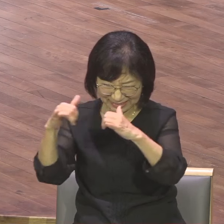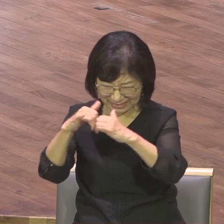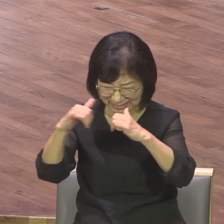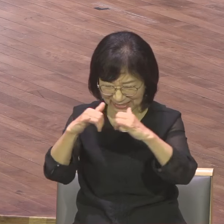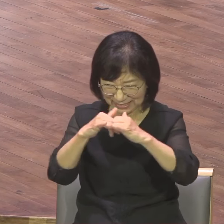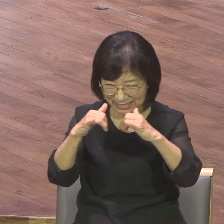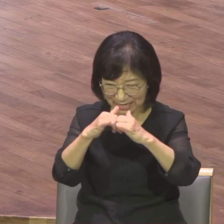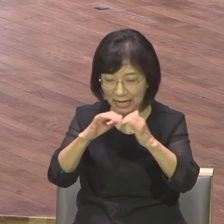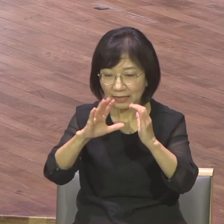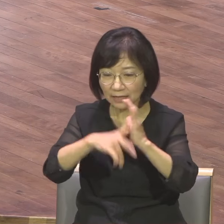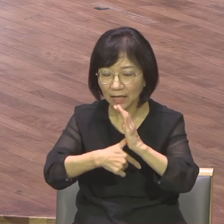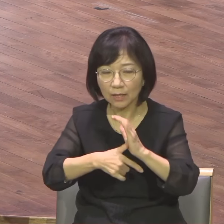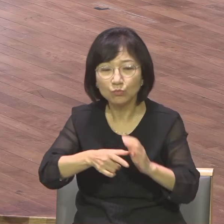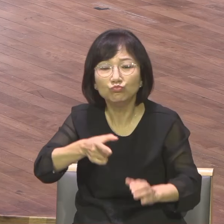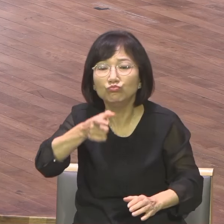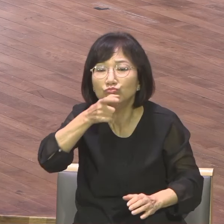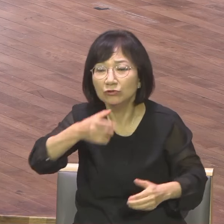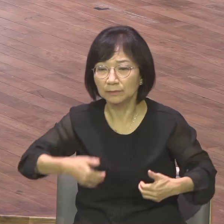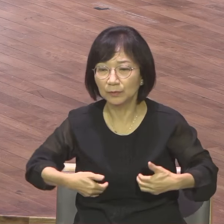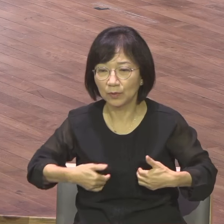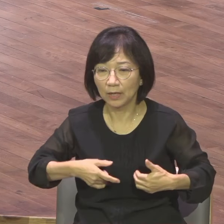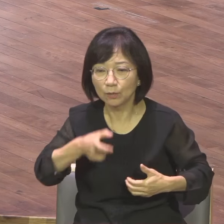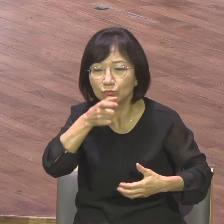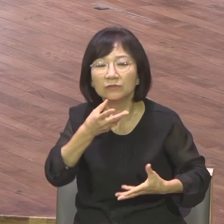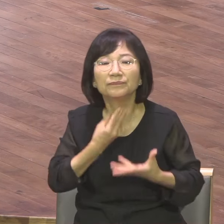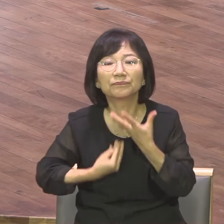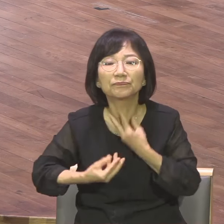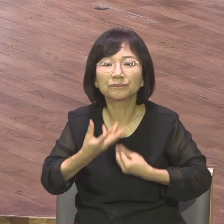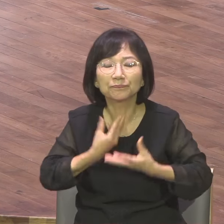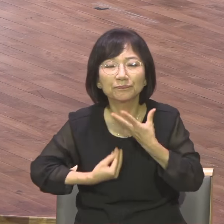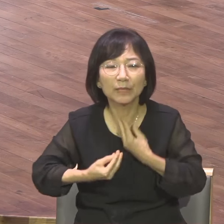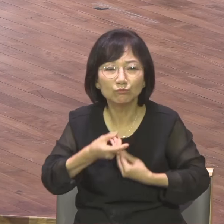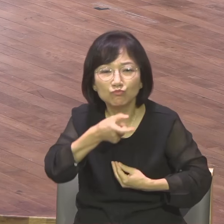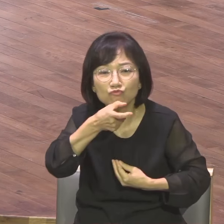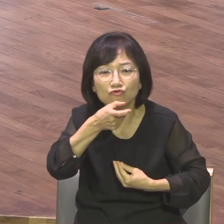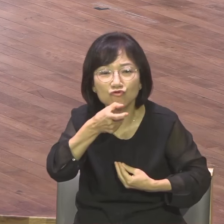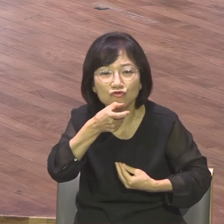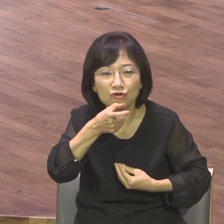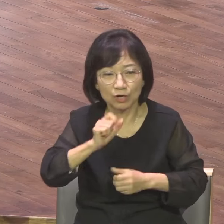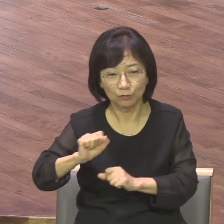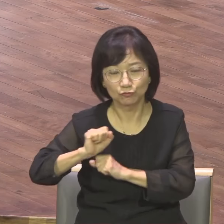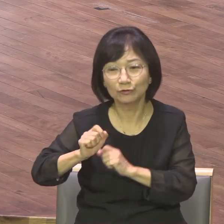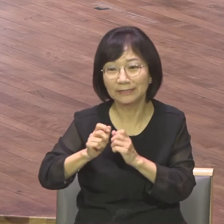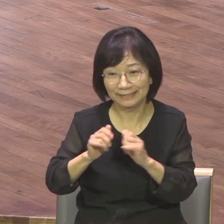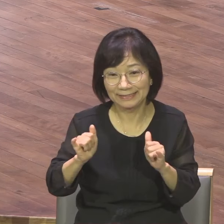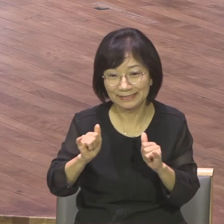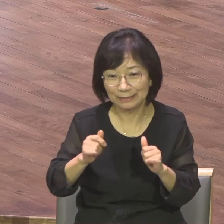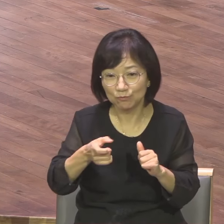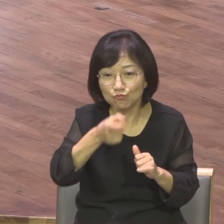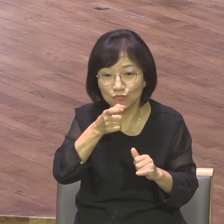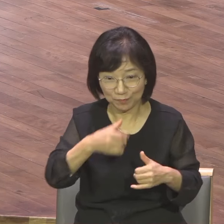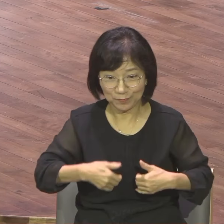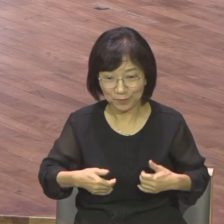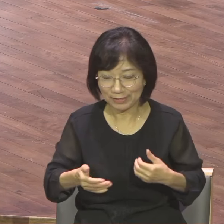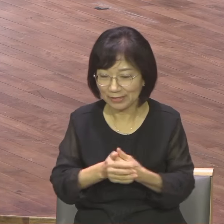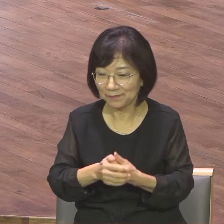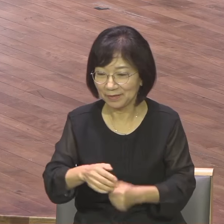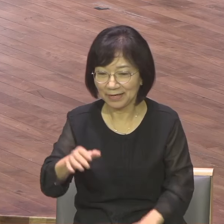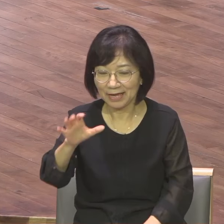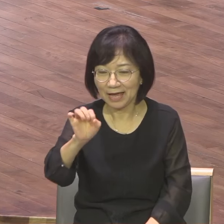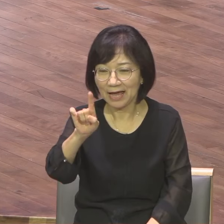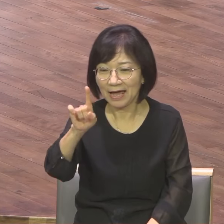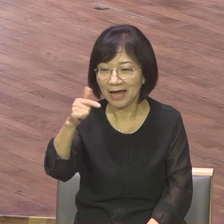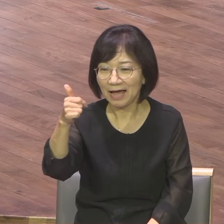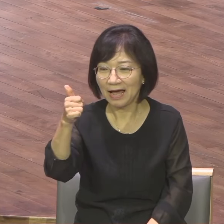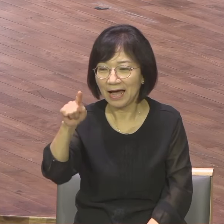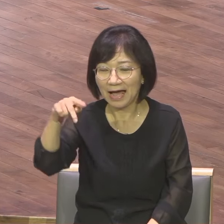공급처인 윗못 수도 수원지의 끝을 지금 아스가 정비를 하고 있었어요. 어떻게 보면 뭐